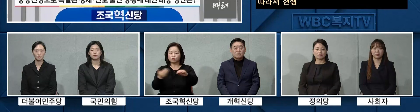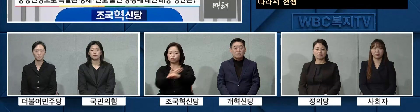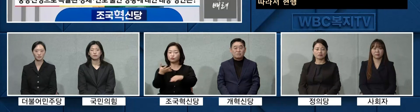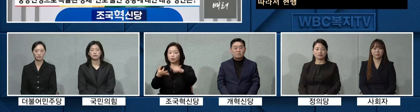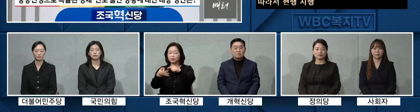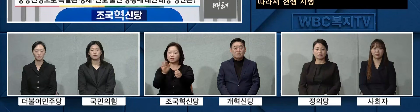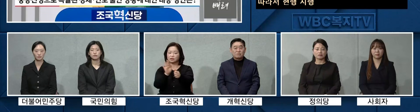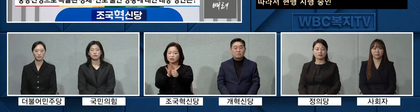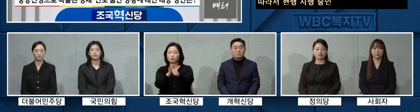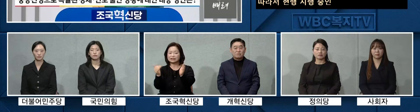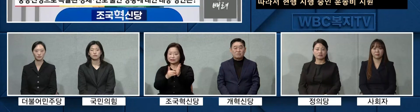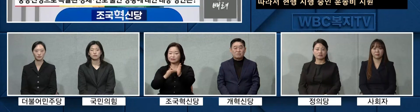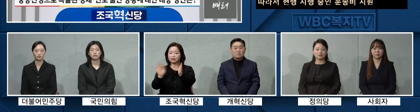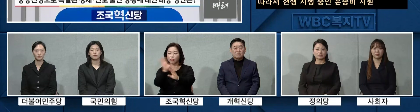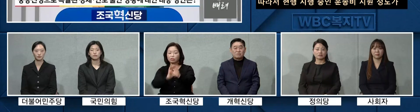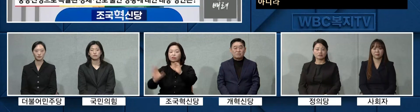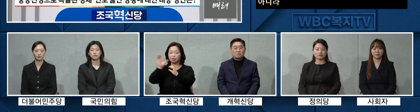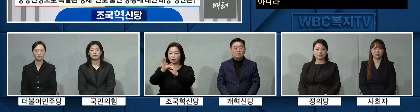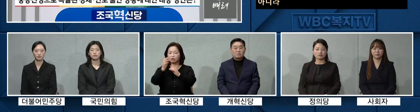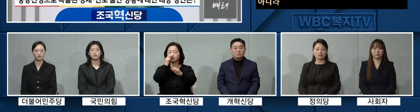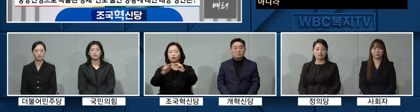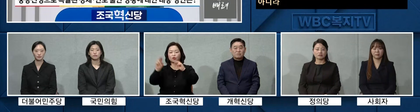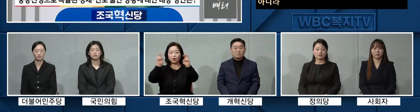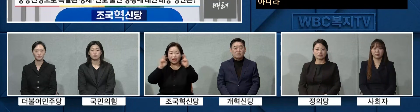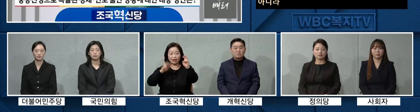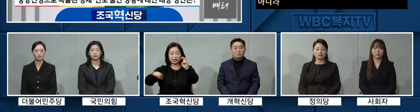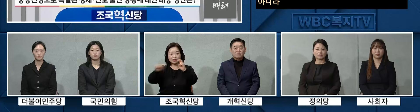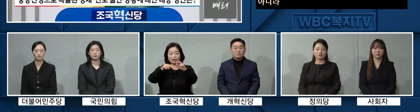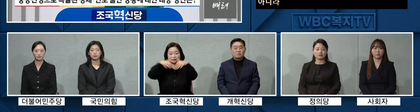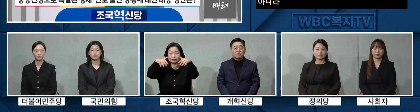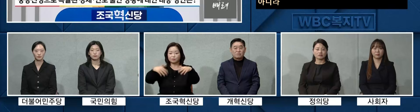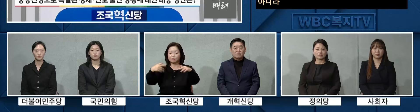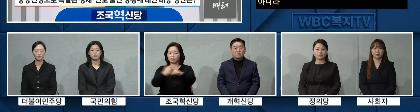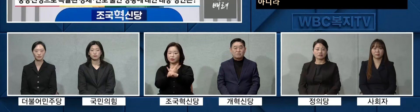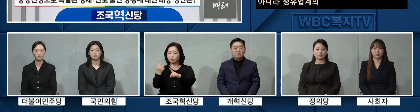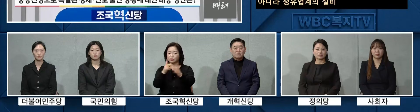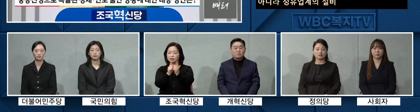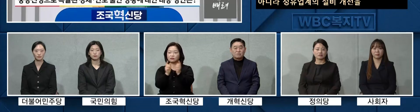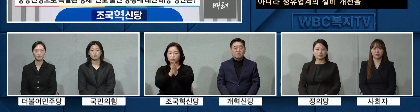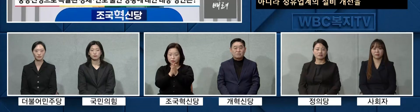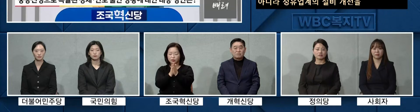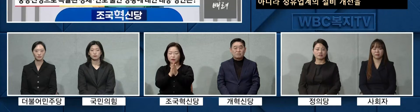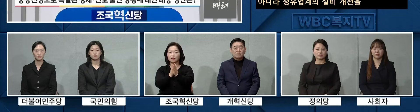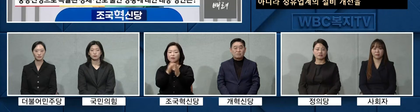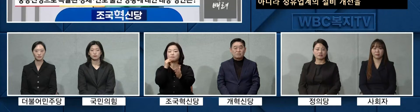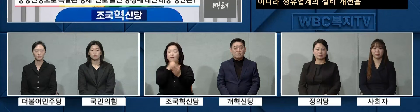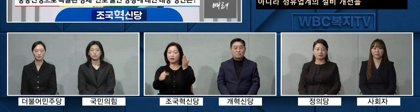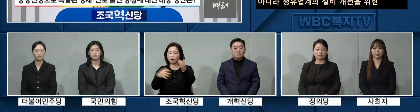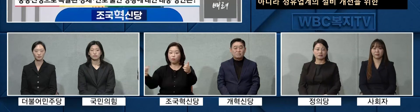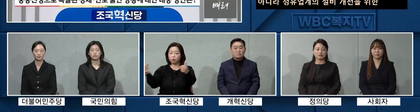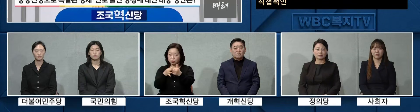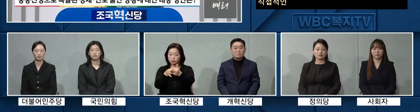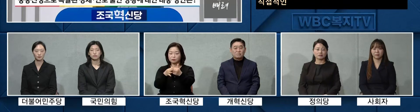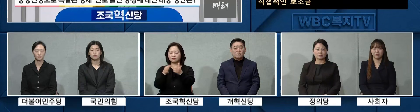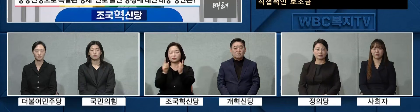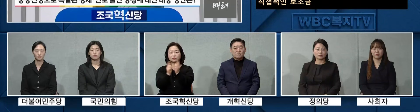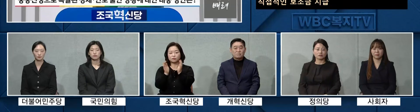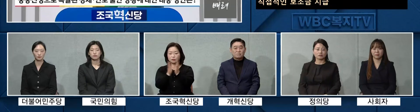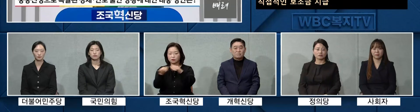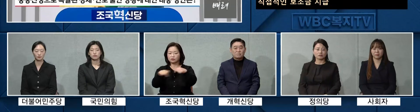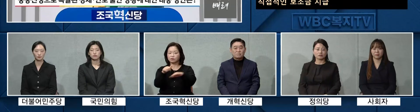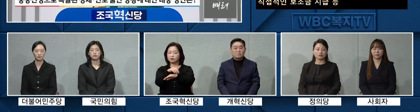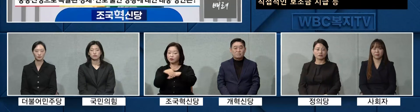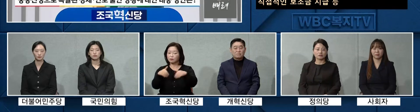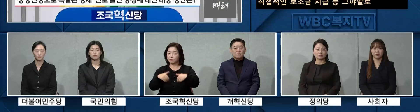지원 정도가 아니라 정유업계 설비 개선을 위한 직접적인 보조금 지급 등 그야말로 적극적인 지원 정책이